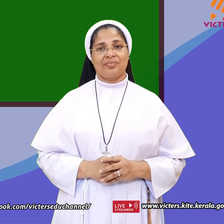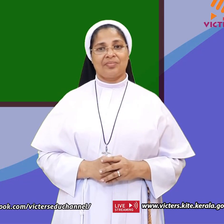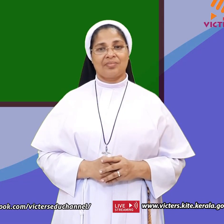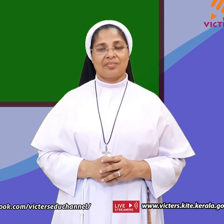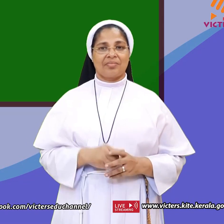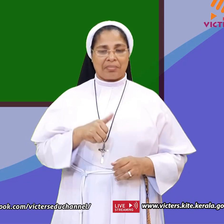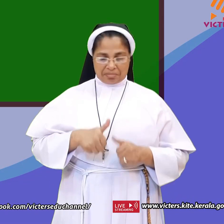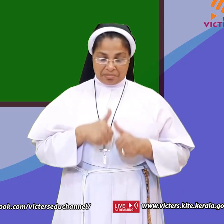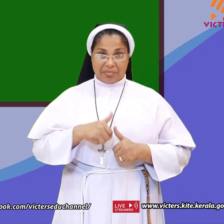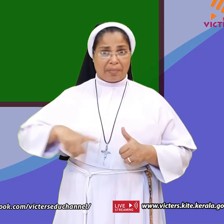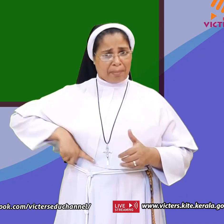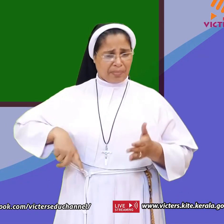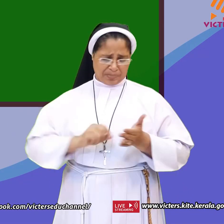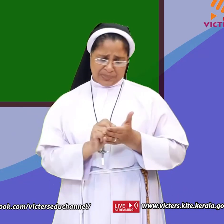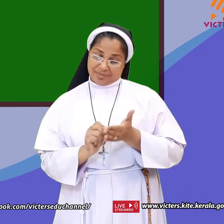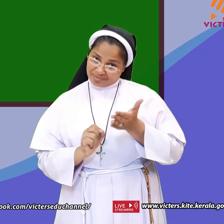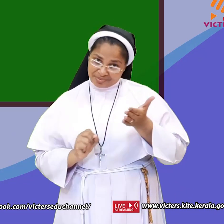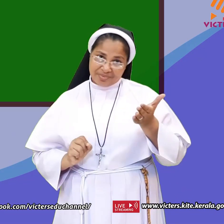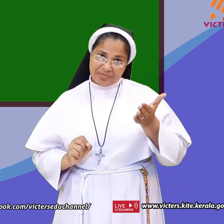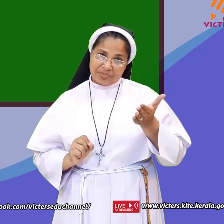പരീക്ഷ എഴുതി